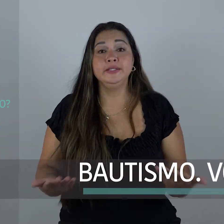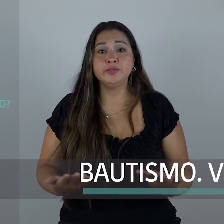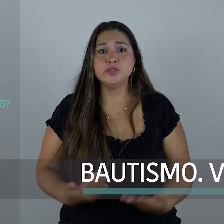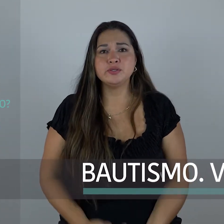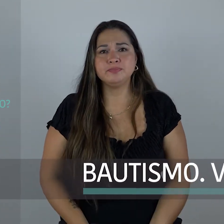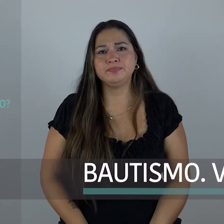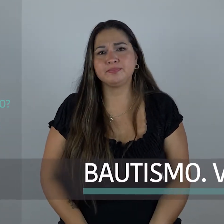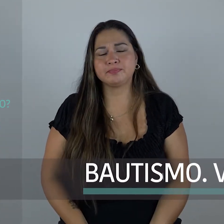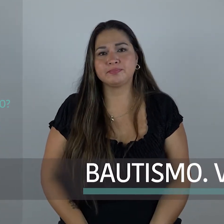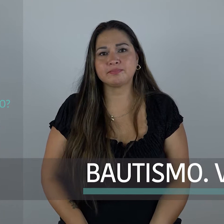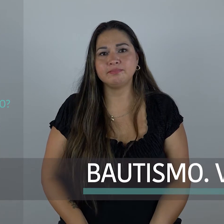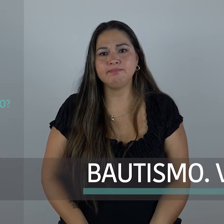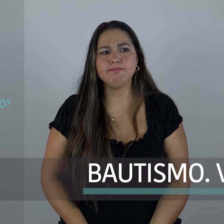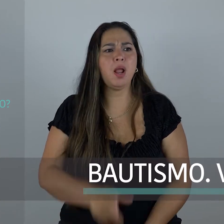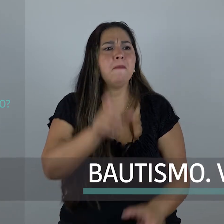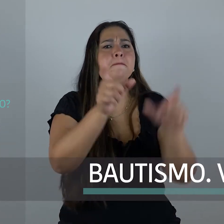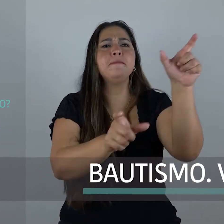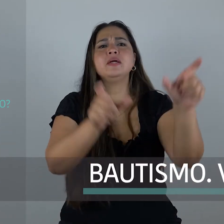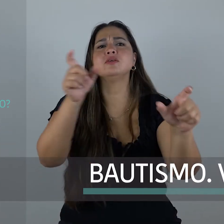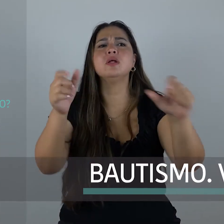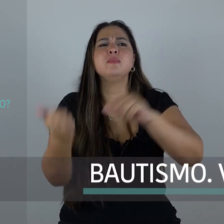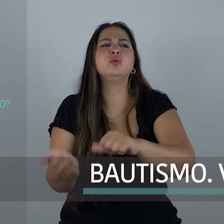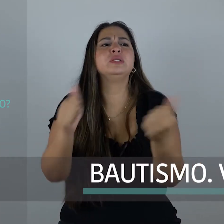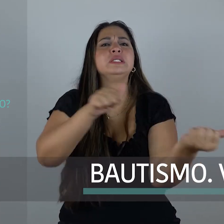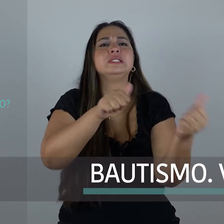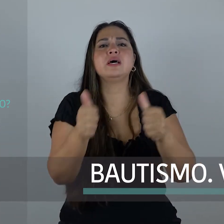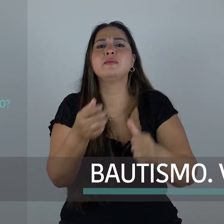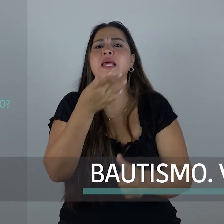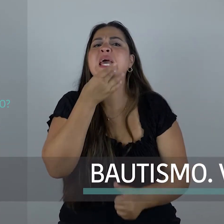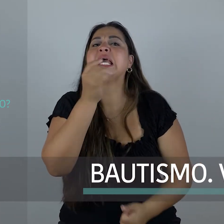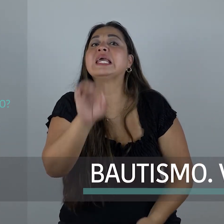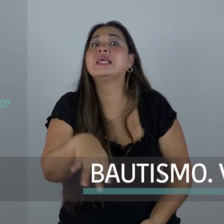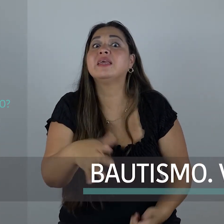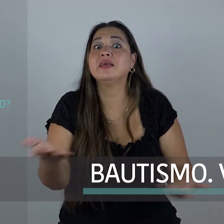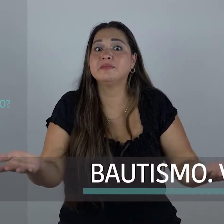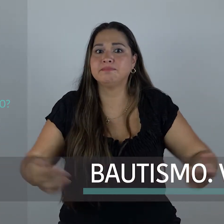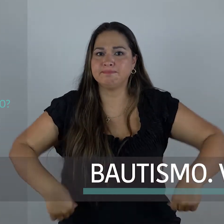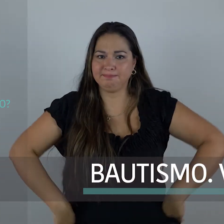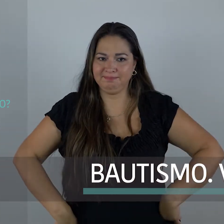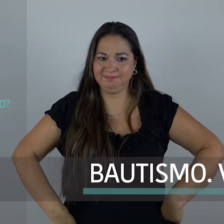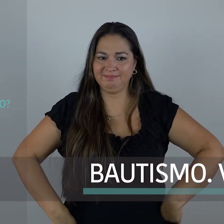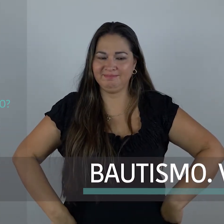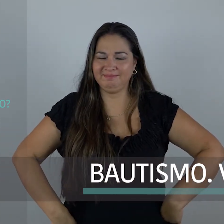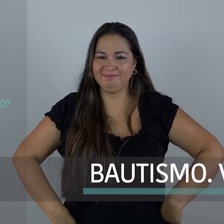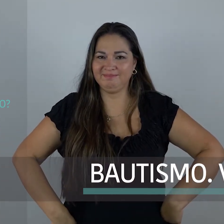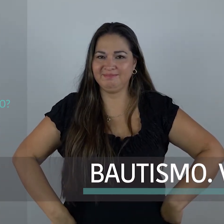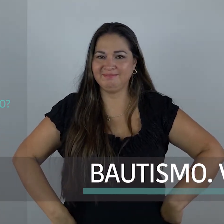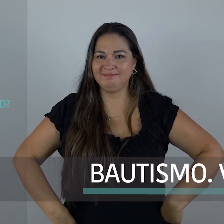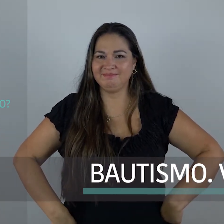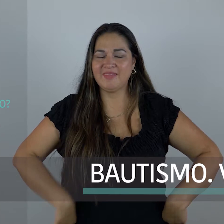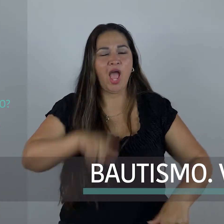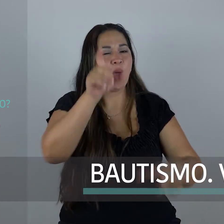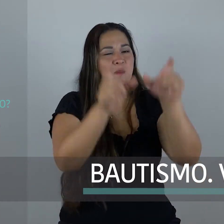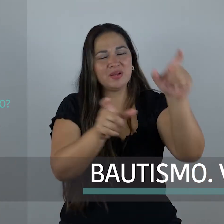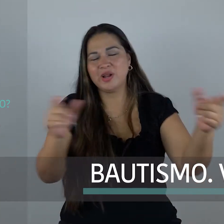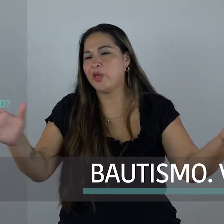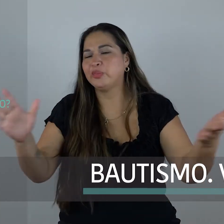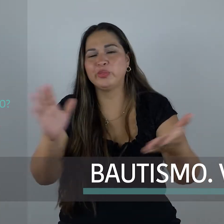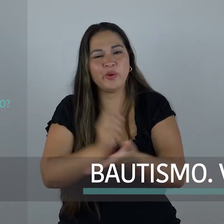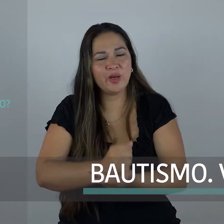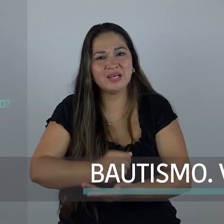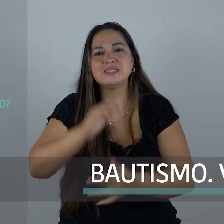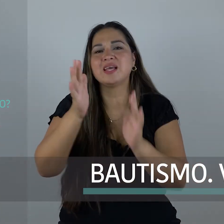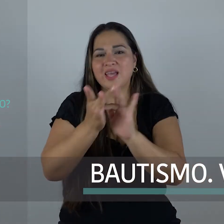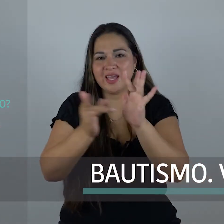¿Quién debe bautizarse? Pues ya te lo estoy contestando yo solo. Todos aquellos que han creído